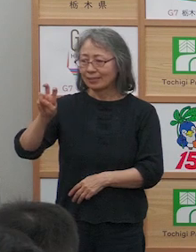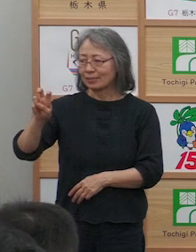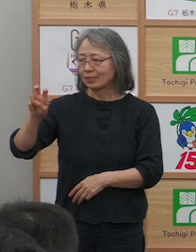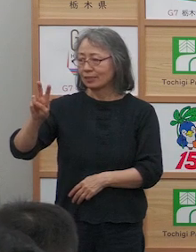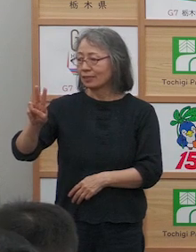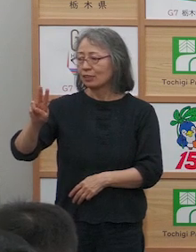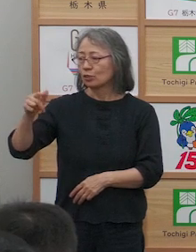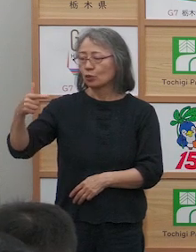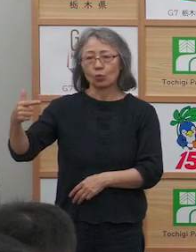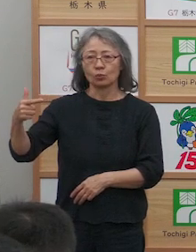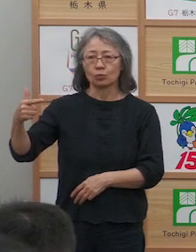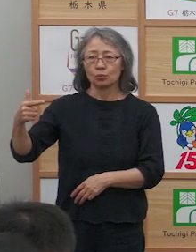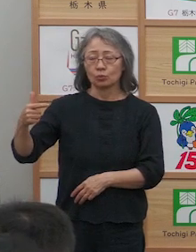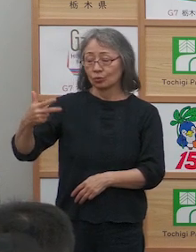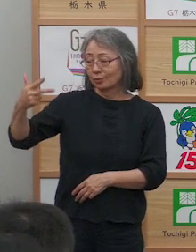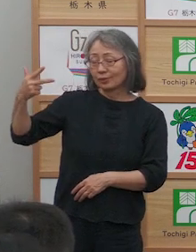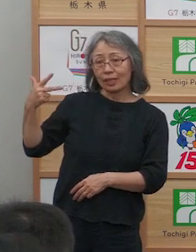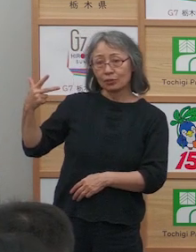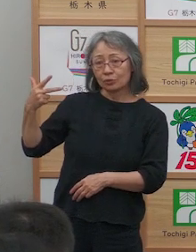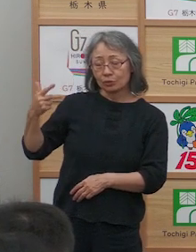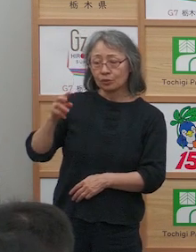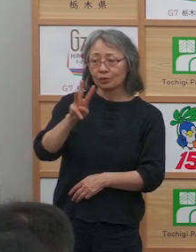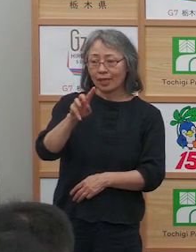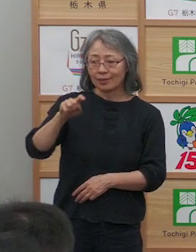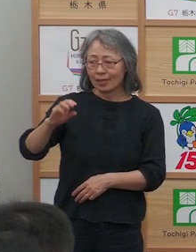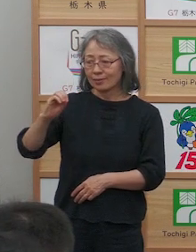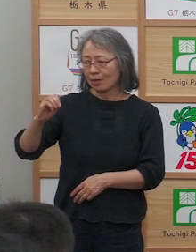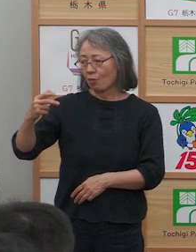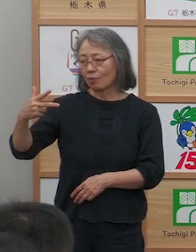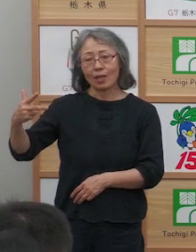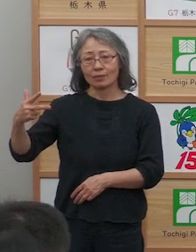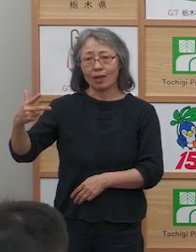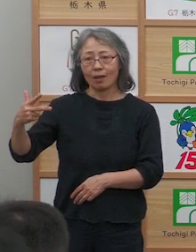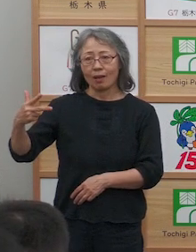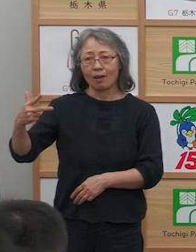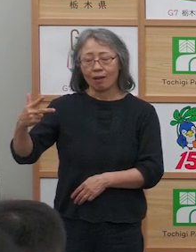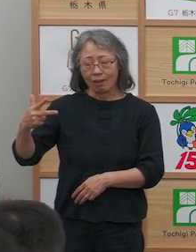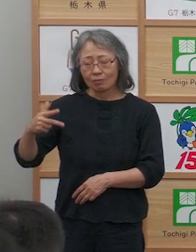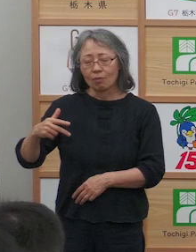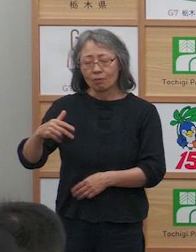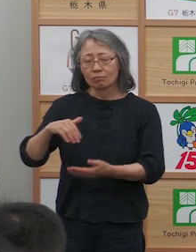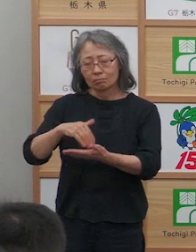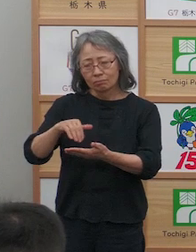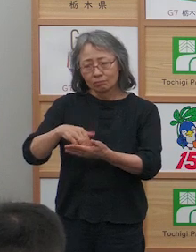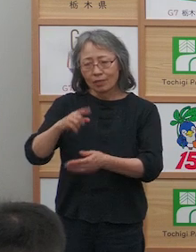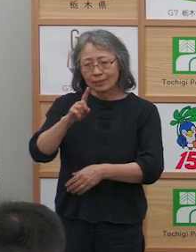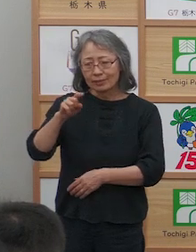3.26、 前週 3.07 の約